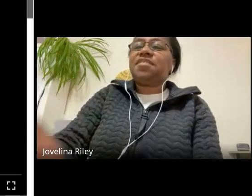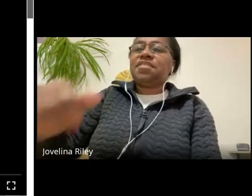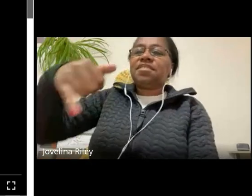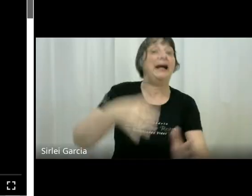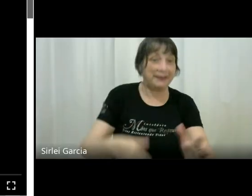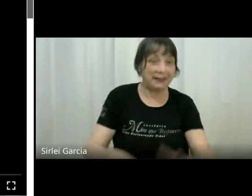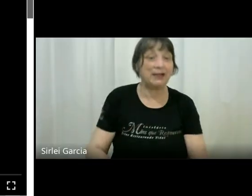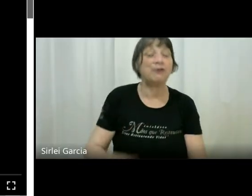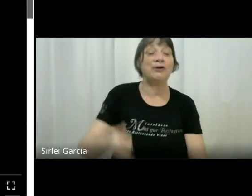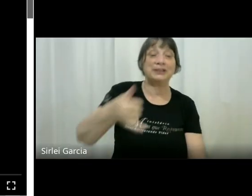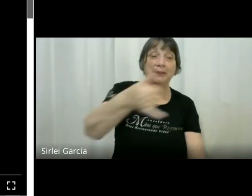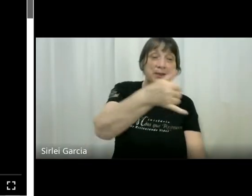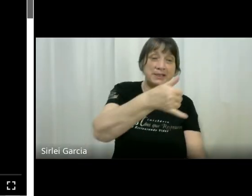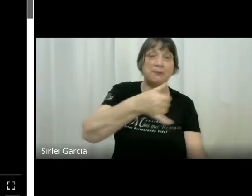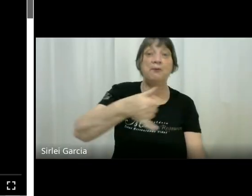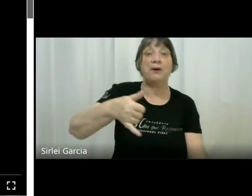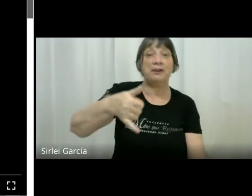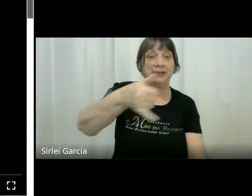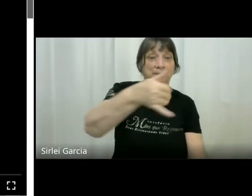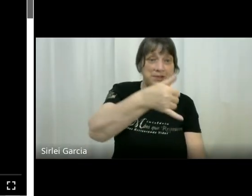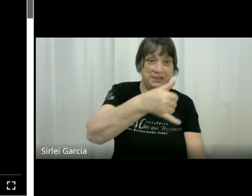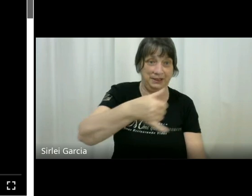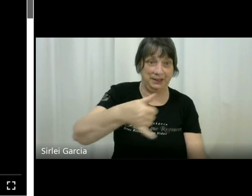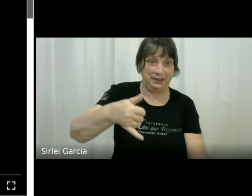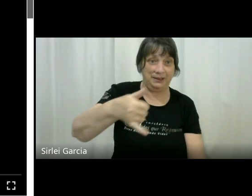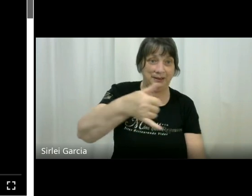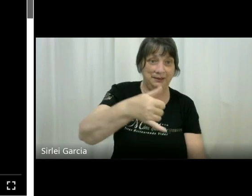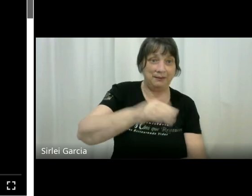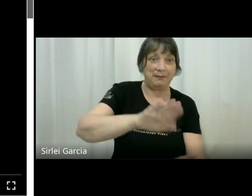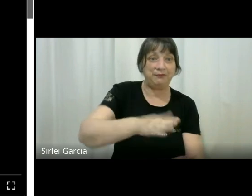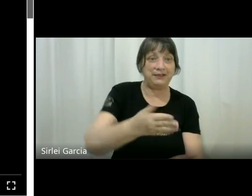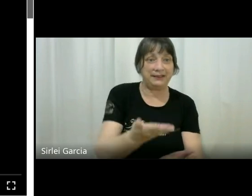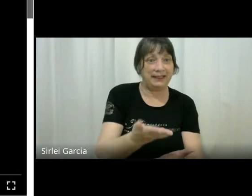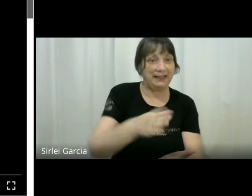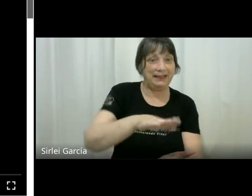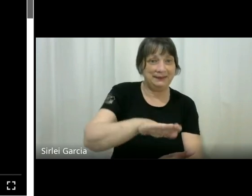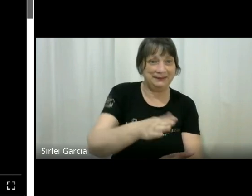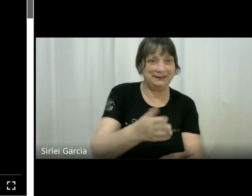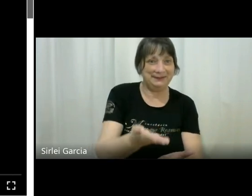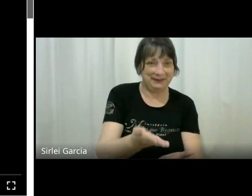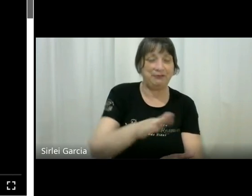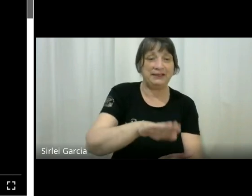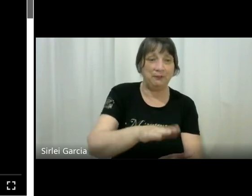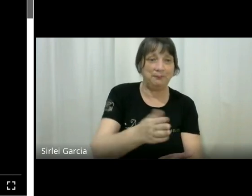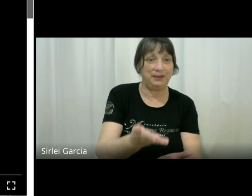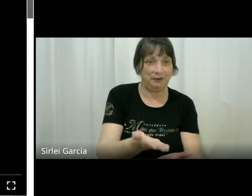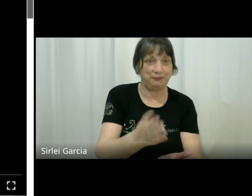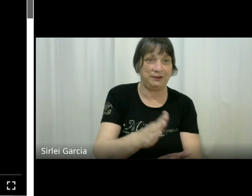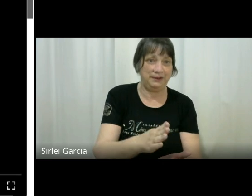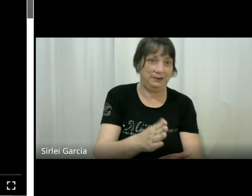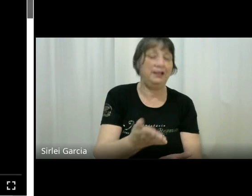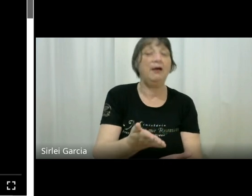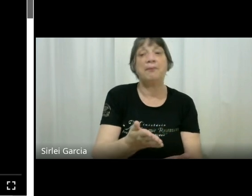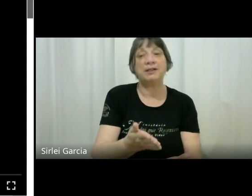ó, aí tem a tal coisa, né? Pode ser o óleo da cozinha para fritar, né? Fritar um